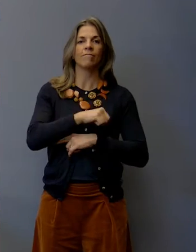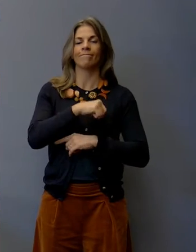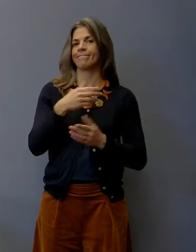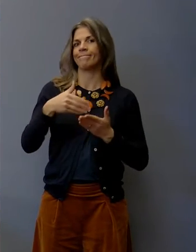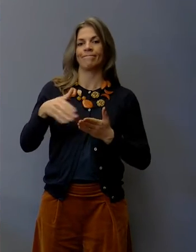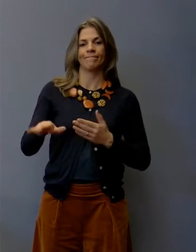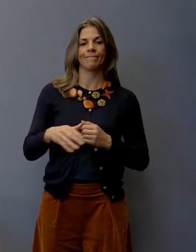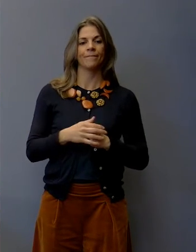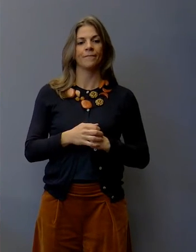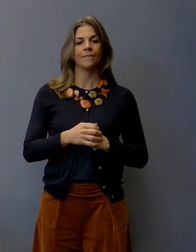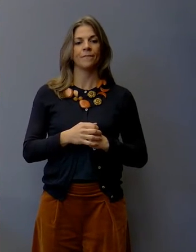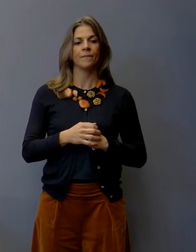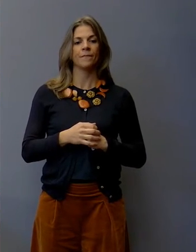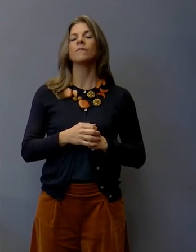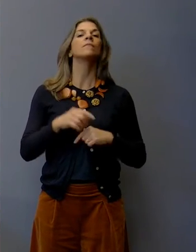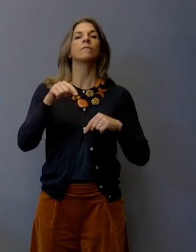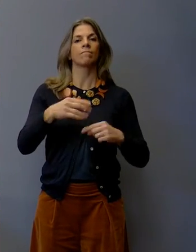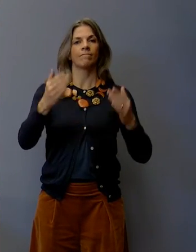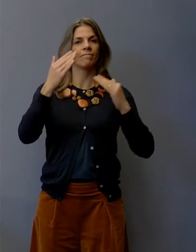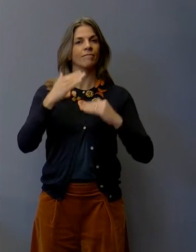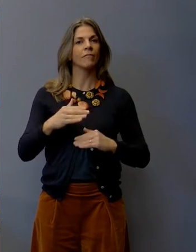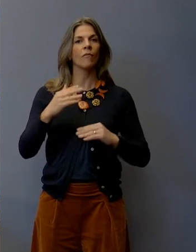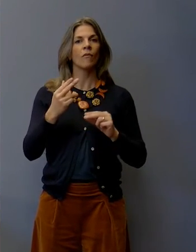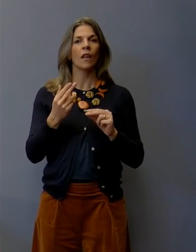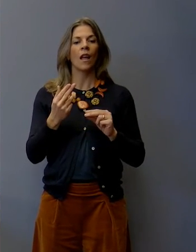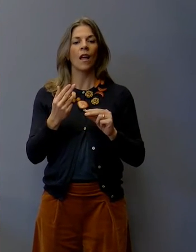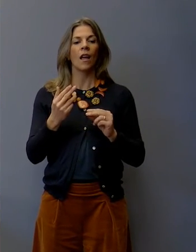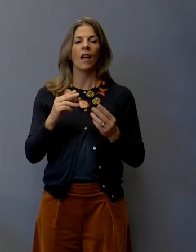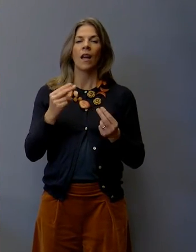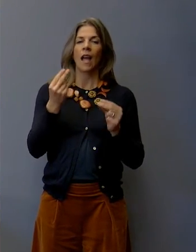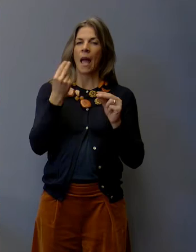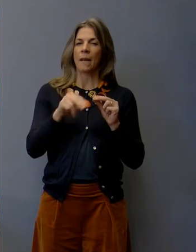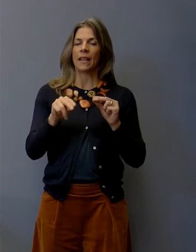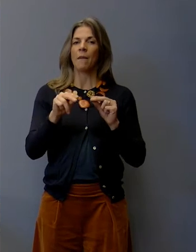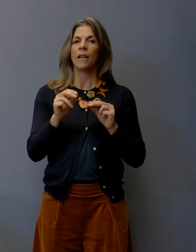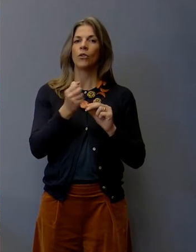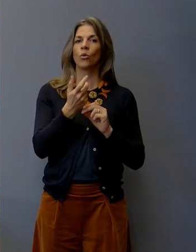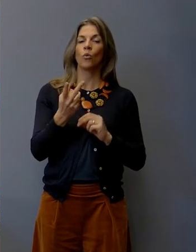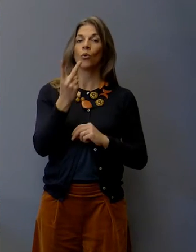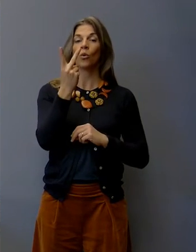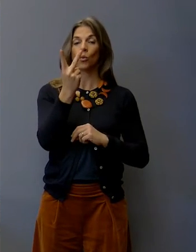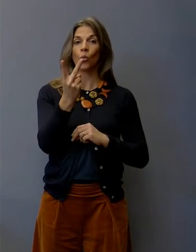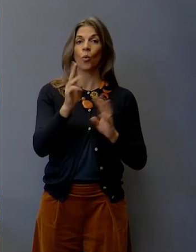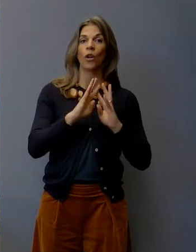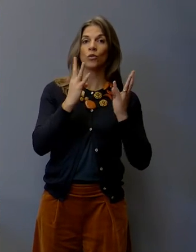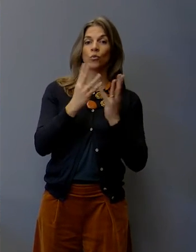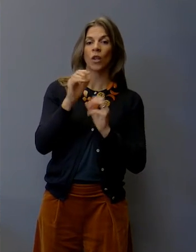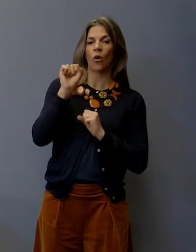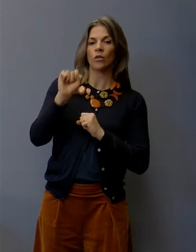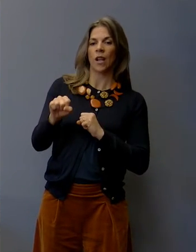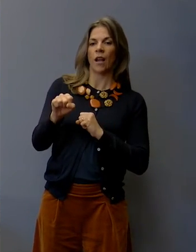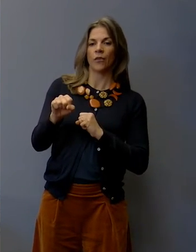scusi in votazione l'emendamento numero 2 con parere contrario della giunta